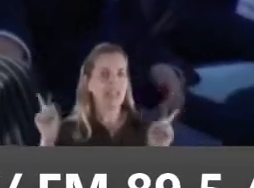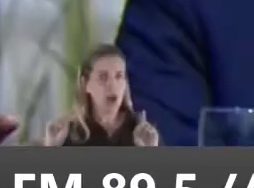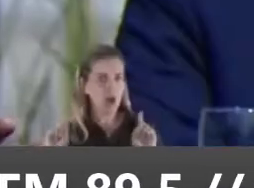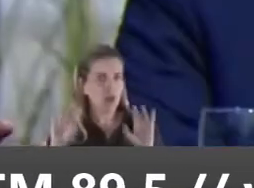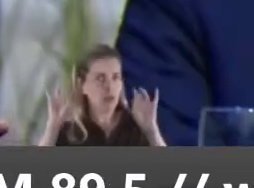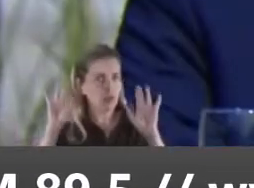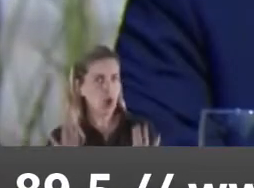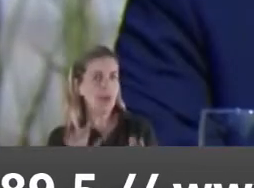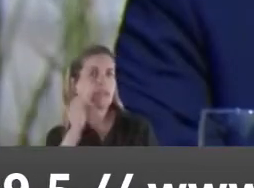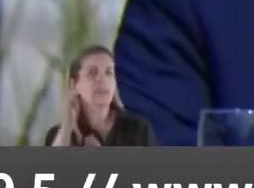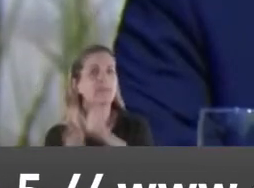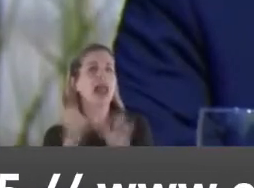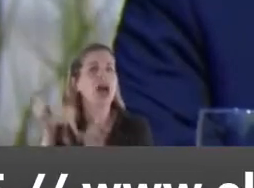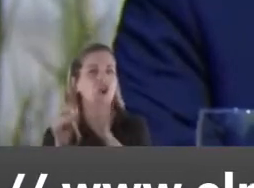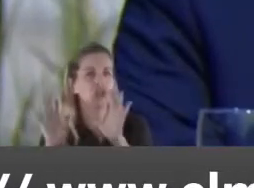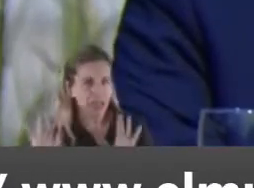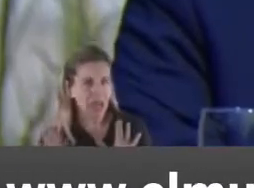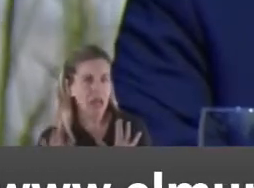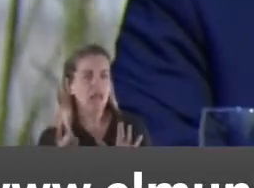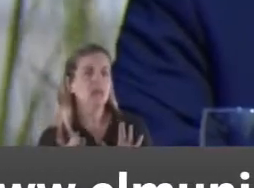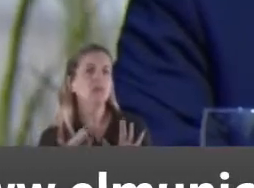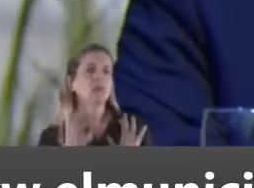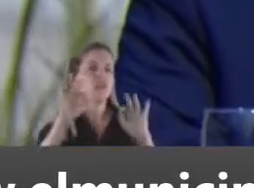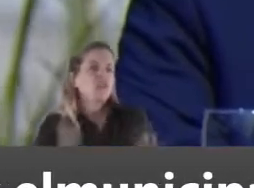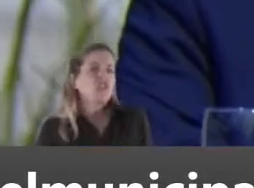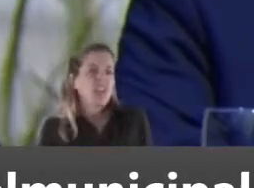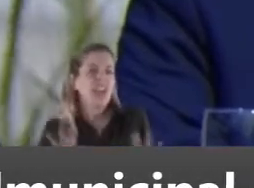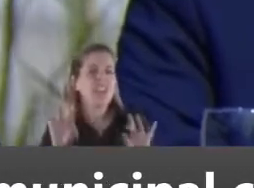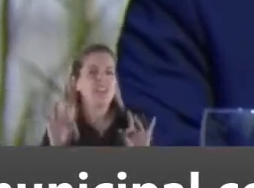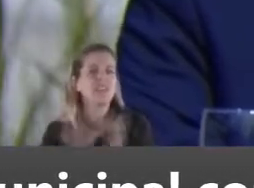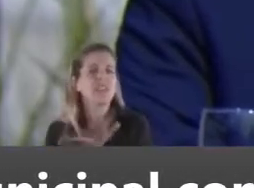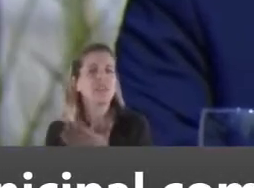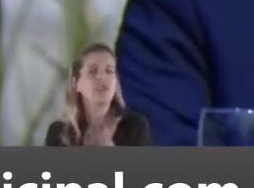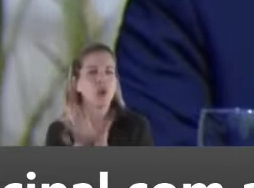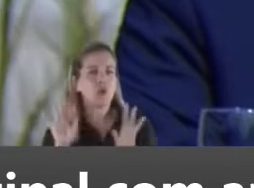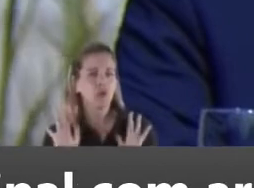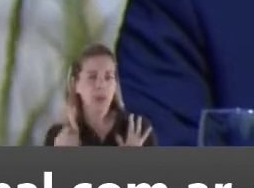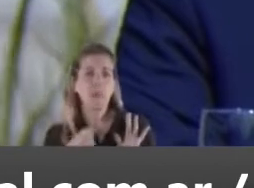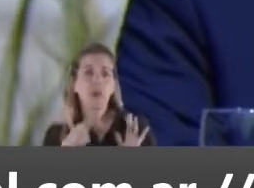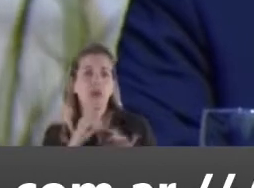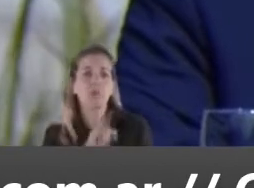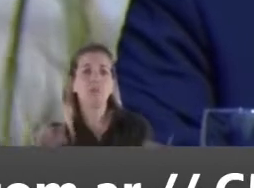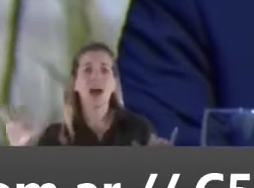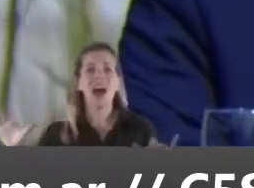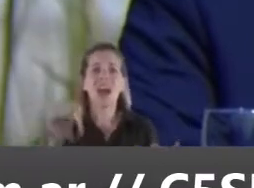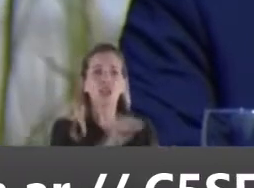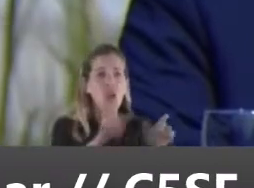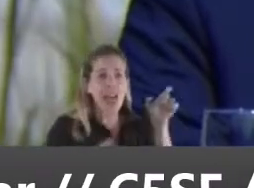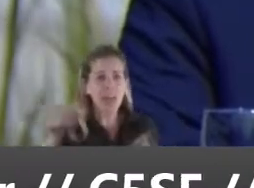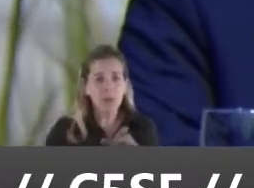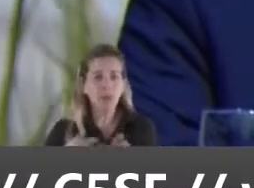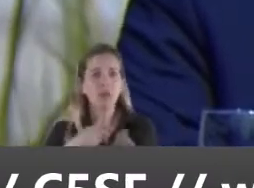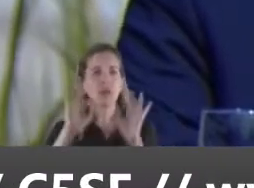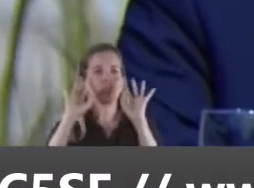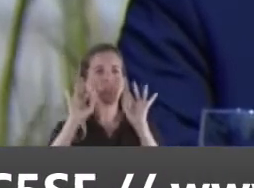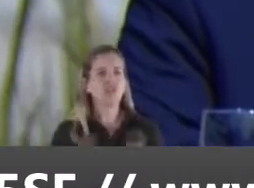descriptivo. Y lo que quiero decir es que esto es más difícil de resolver. Pero lo que quiero decirle a todos y a todas es que yo registro este